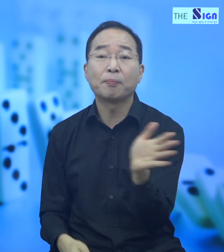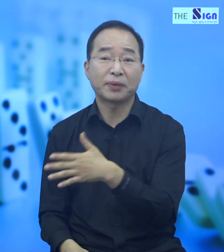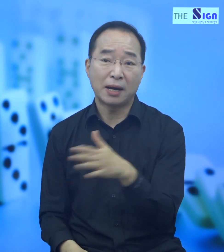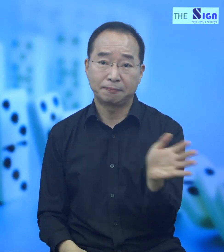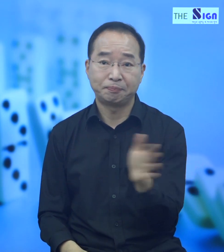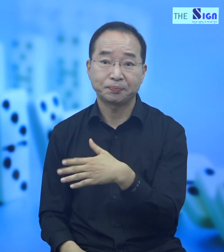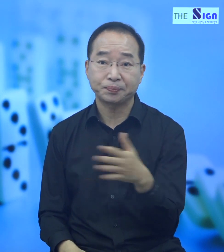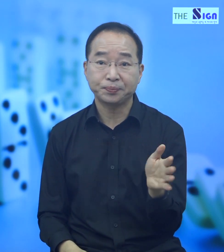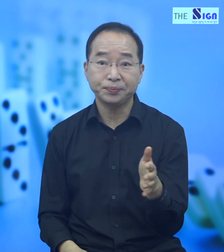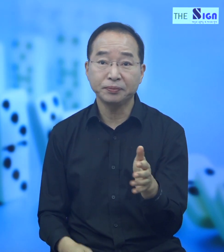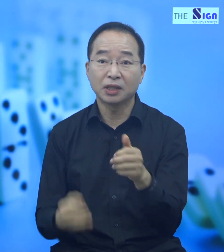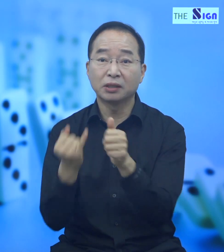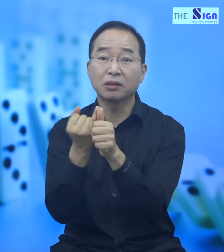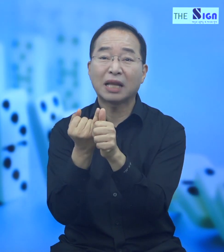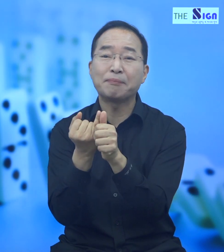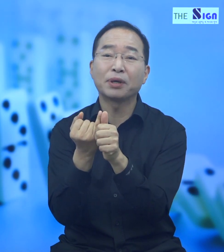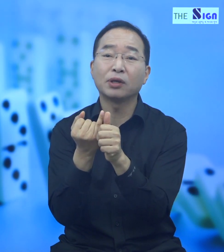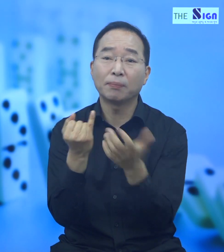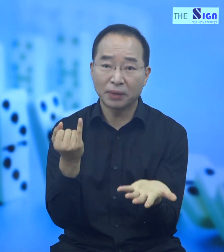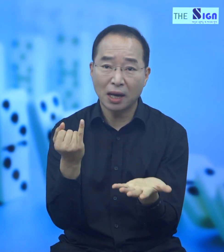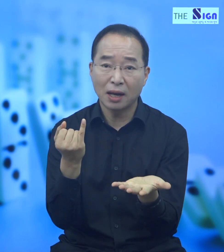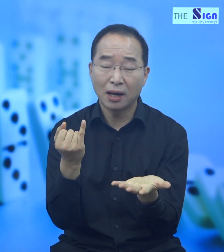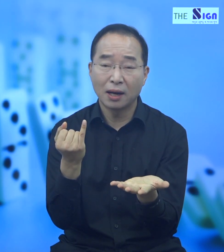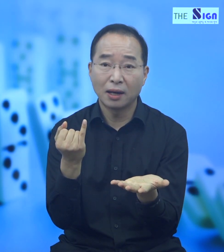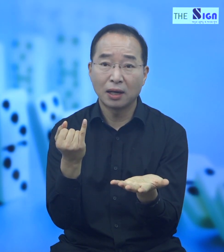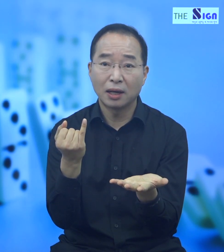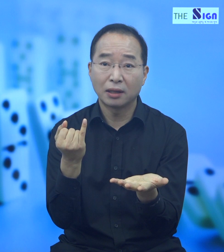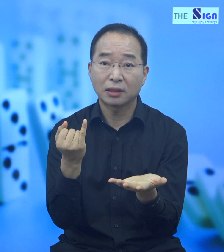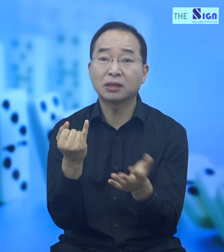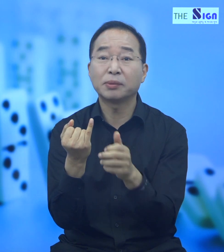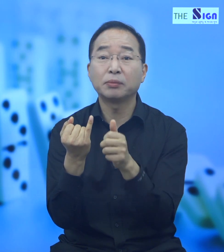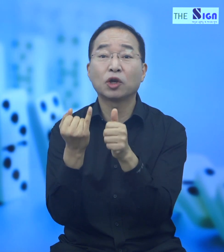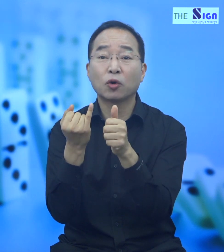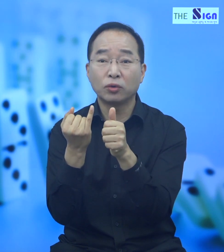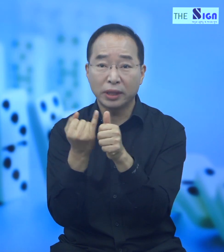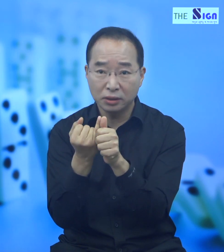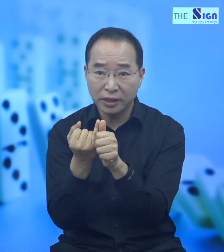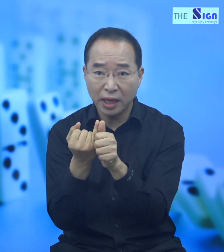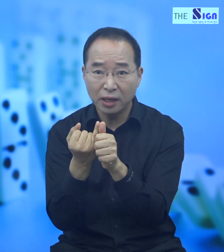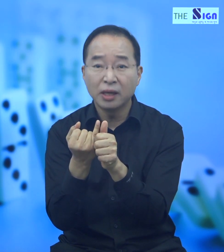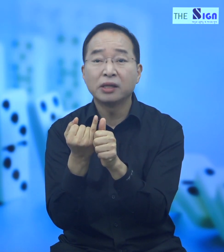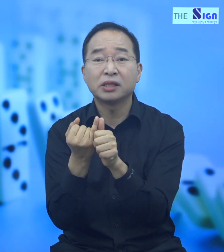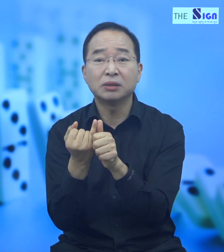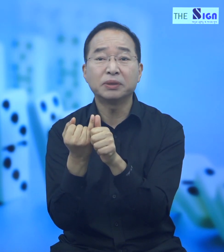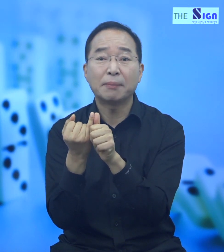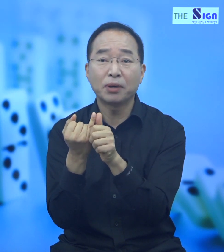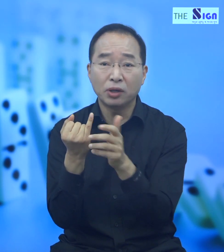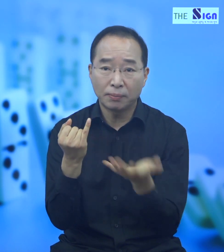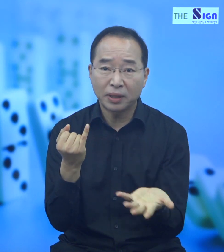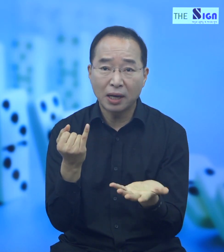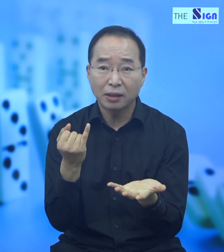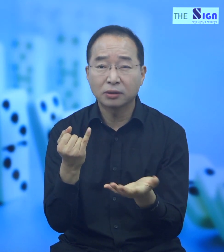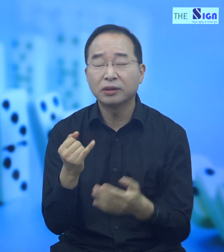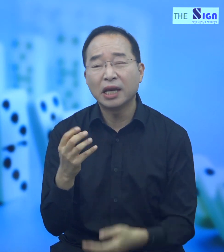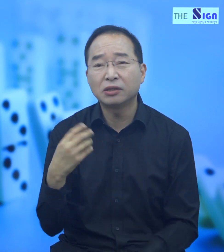없다. 그래서 남편이 없다. 다시 말하면 결혼했는데 지금 남편이 없다. 그래서 예전에는